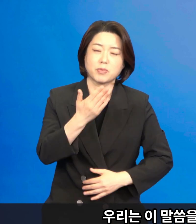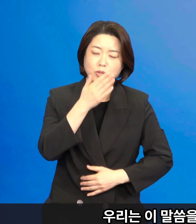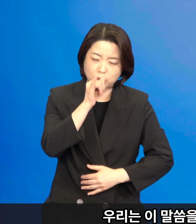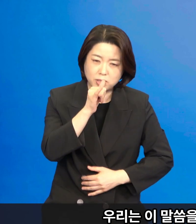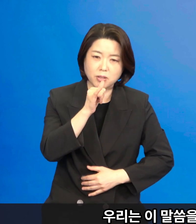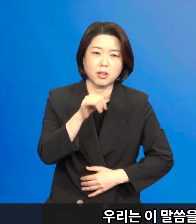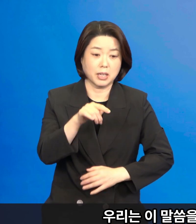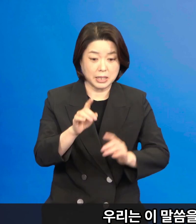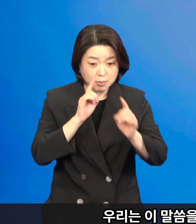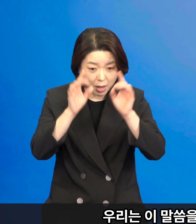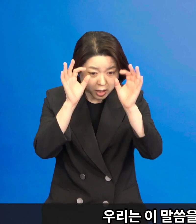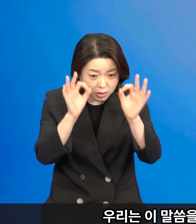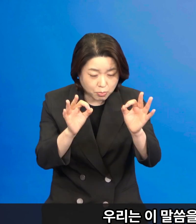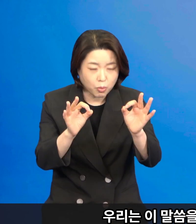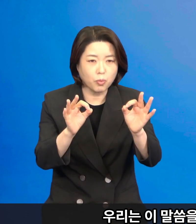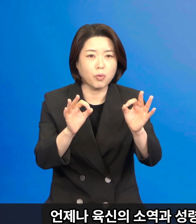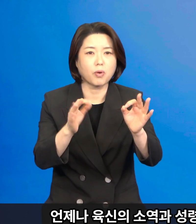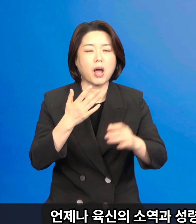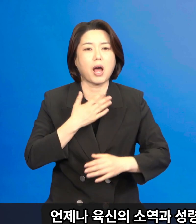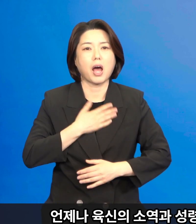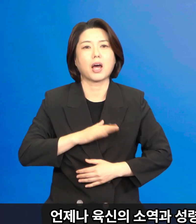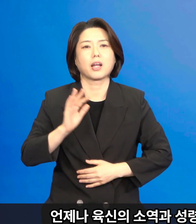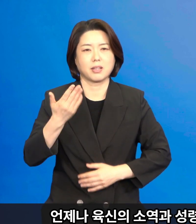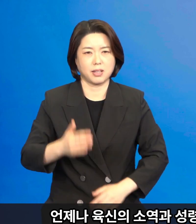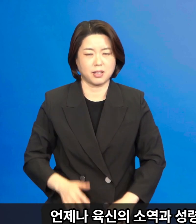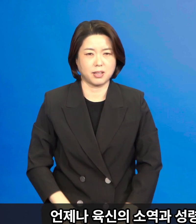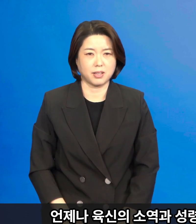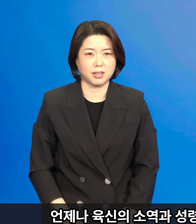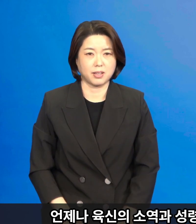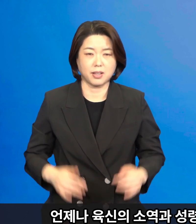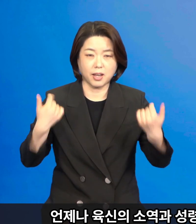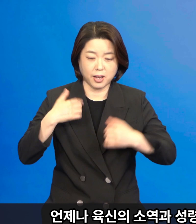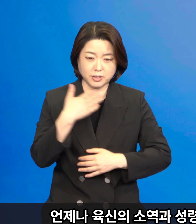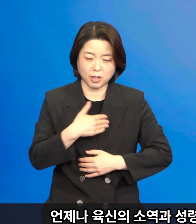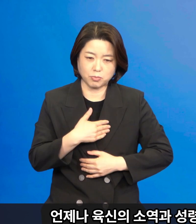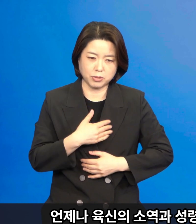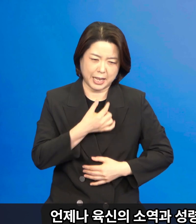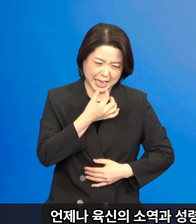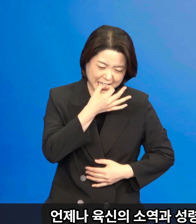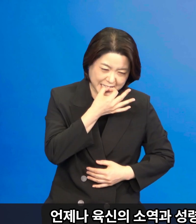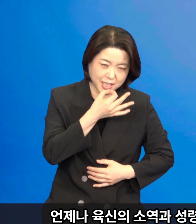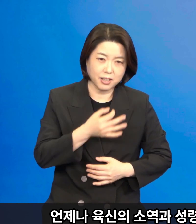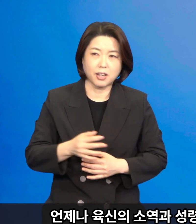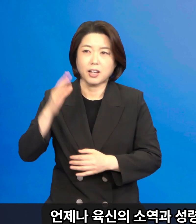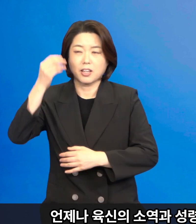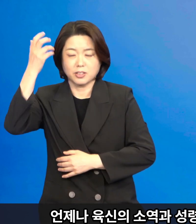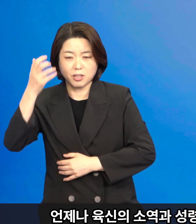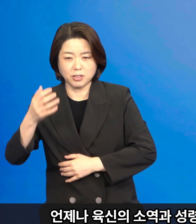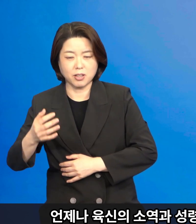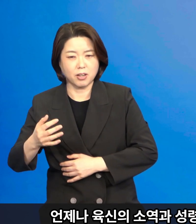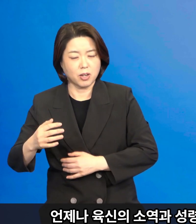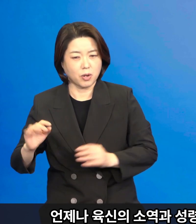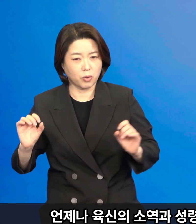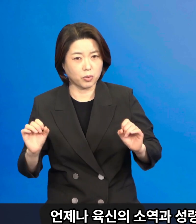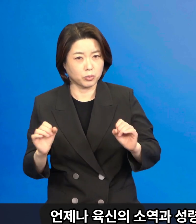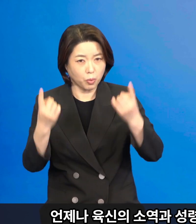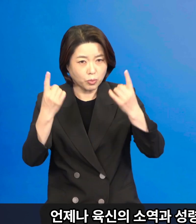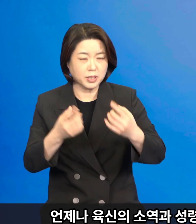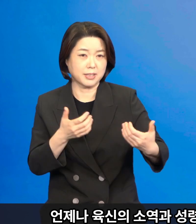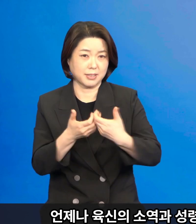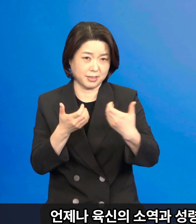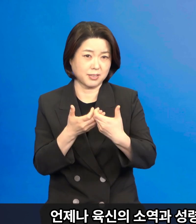이 말씀을 통해서 봐야 된다는 거예요. 언제나 육신의 소욕과 성령의 소욕이 공존하면서 싸우기 때문에